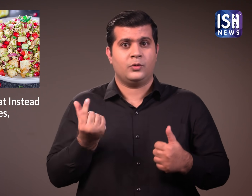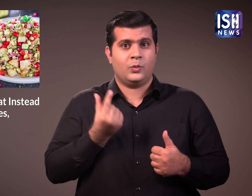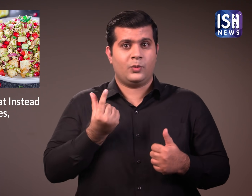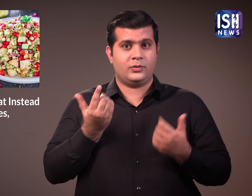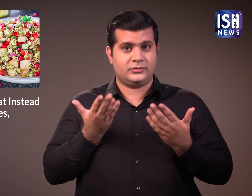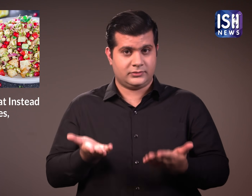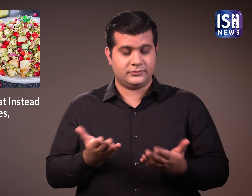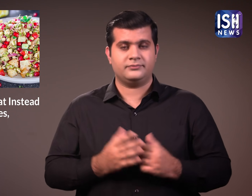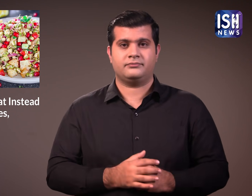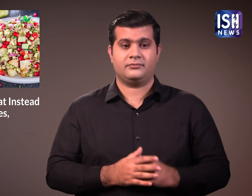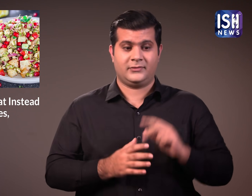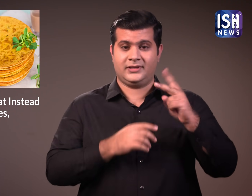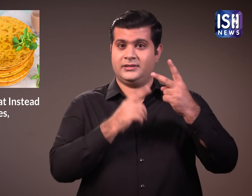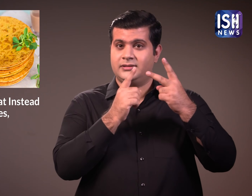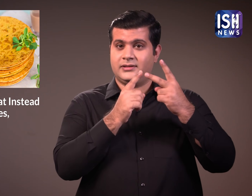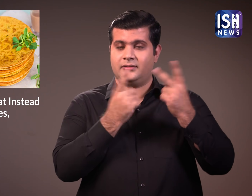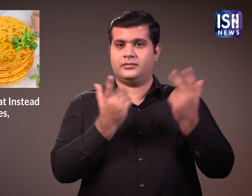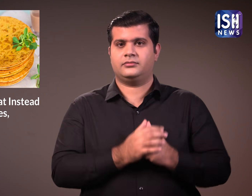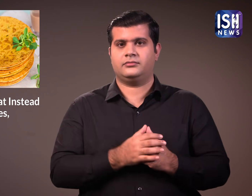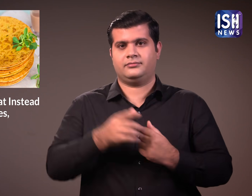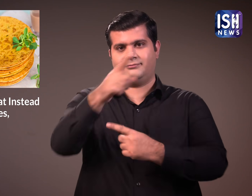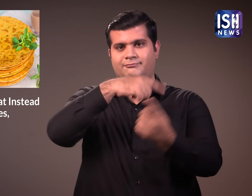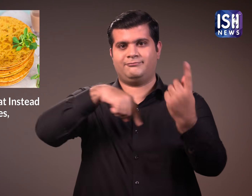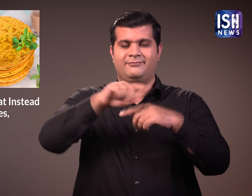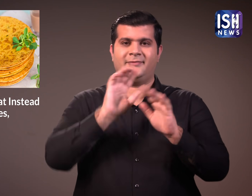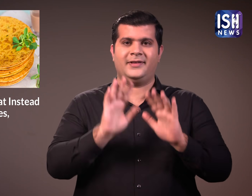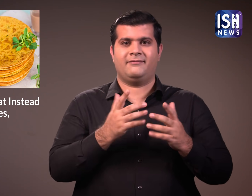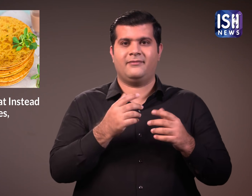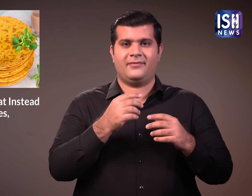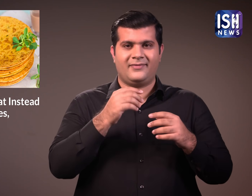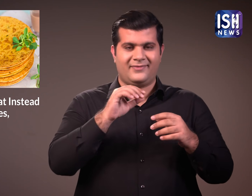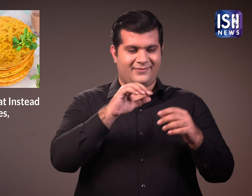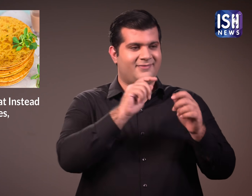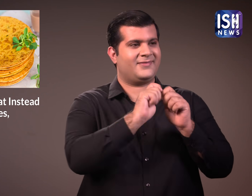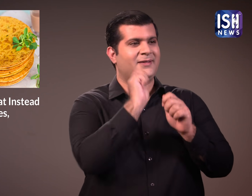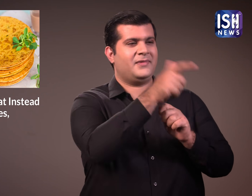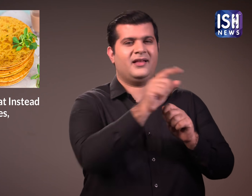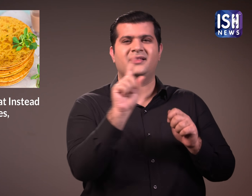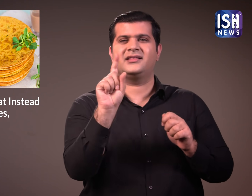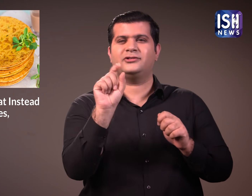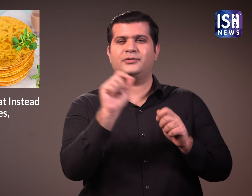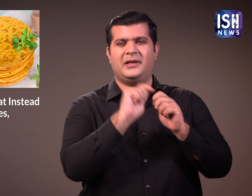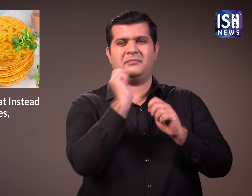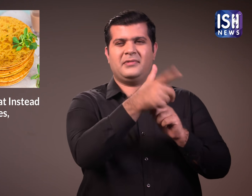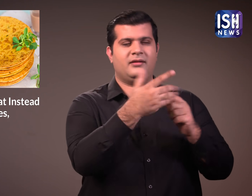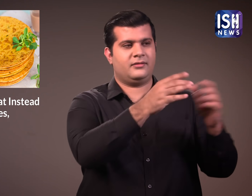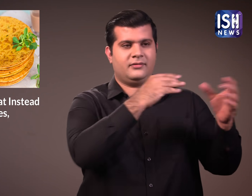हैं। हम मेंसे कई लोग चिप्स का एक पैकेट सिर्फ 10 रुपे में खरीतते और खाते